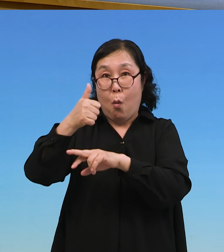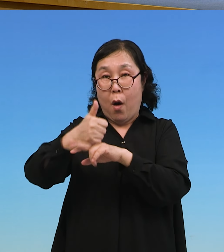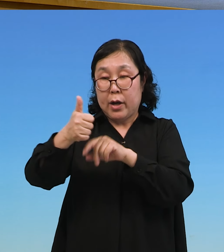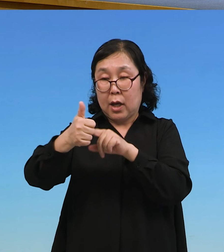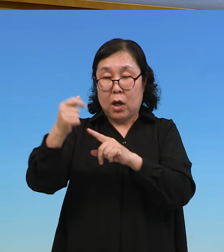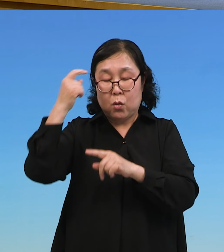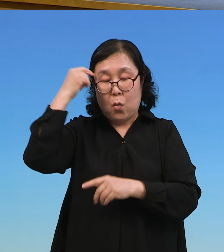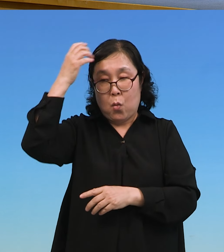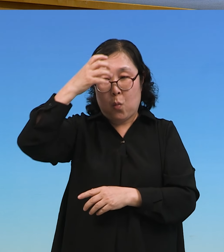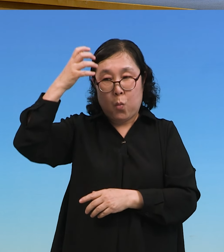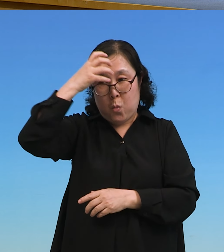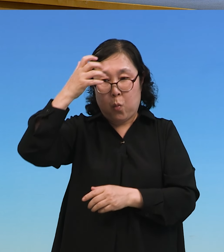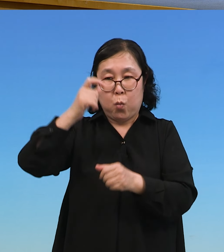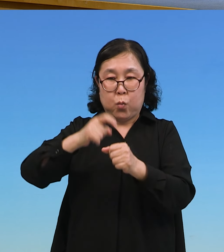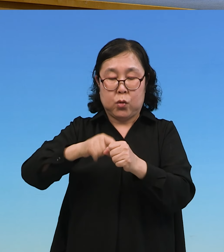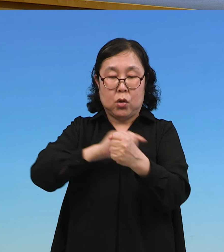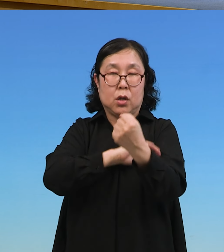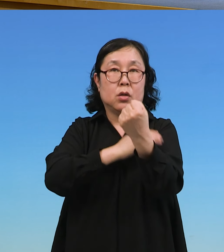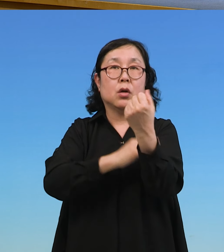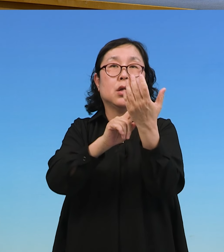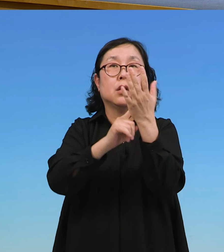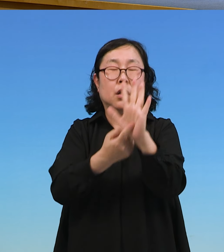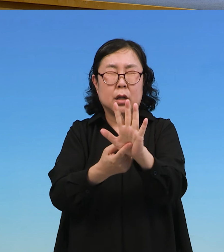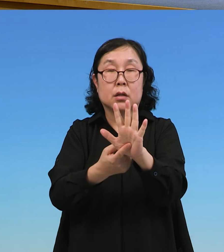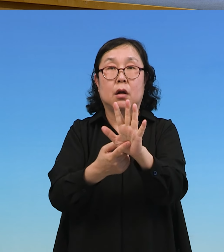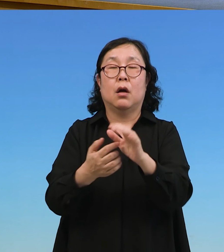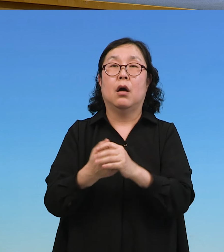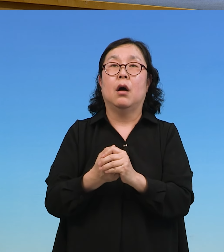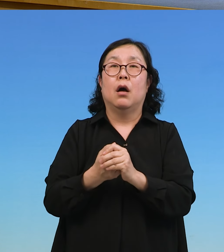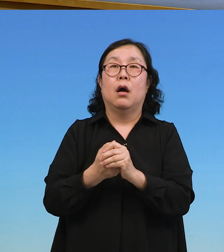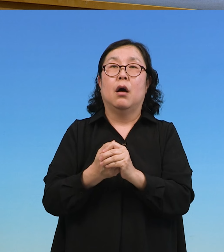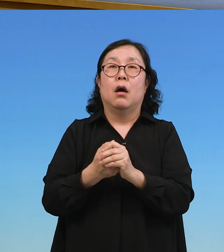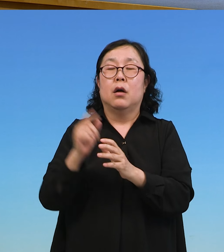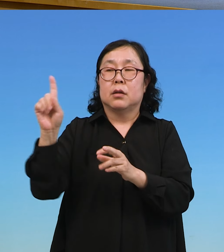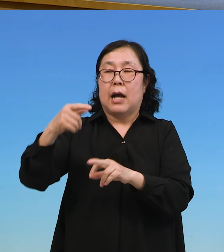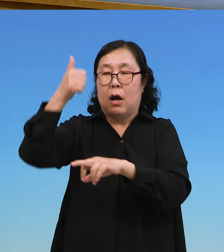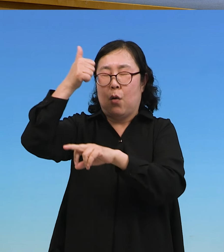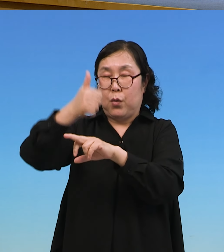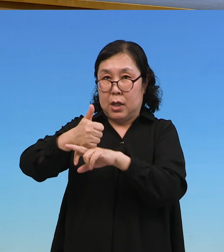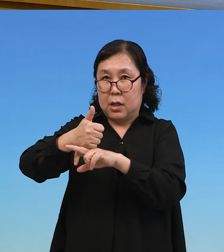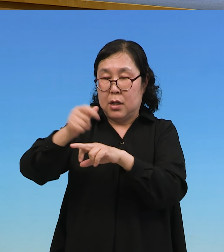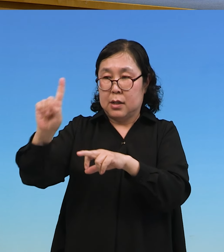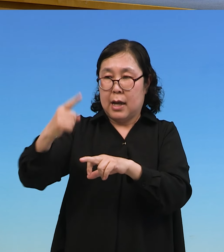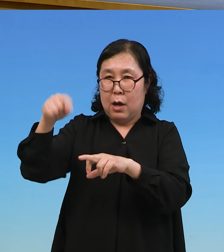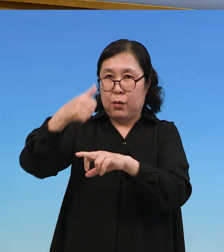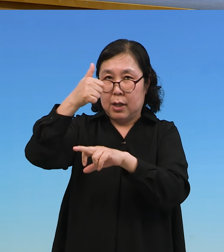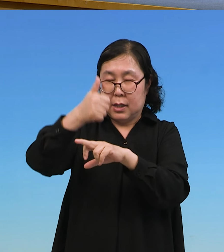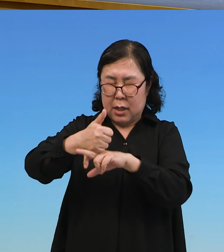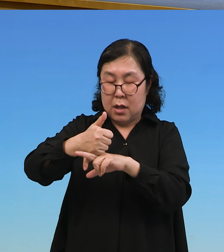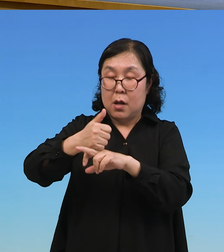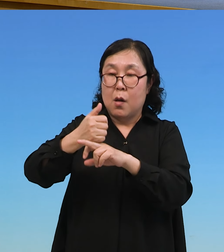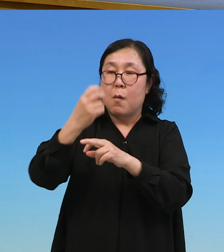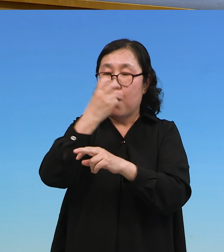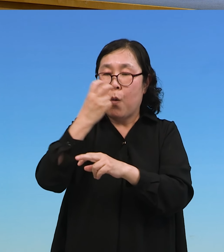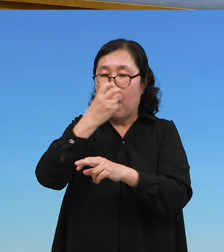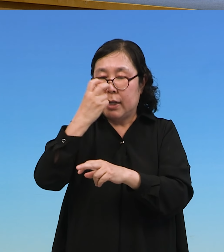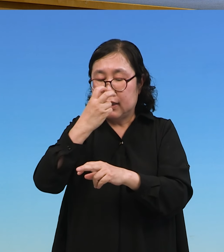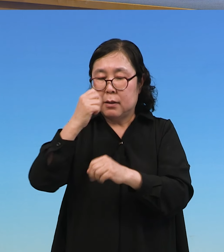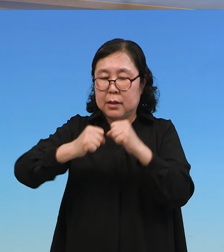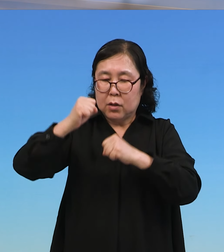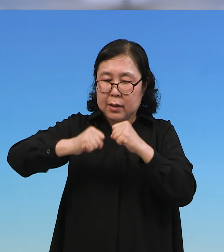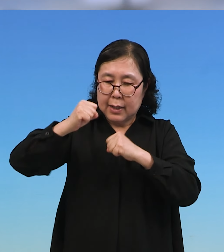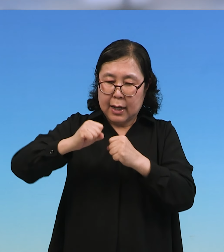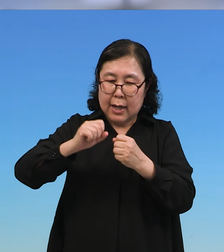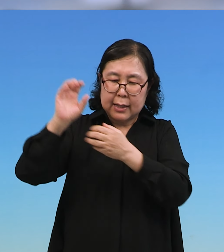능력이 나타나서 하나님의 영을 통한 다윗의 보호하심의 역사가 계속 일어나고 있다는 겁니다.